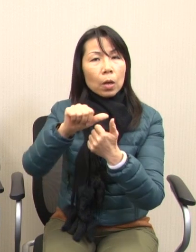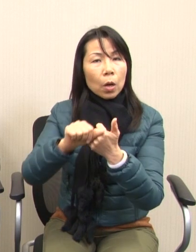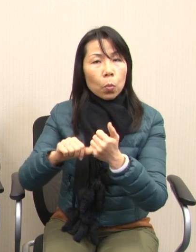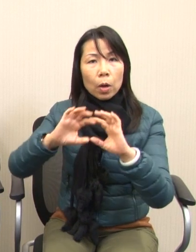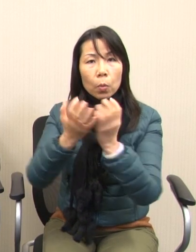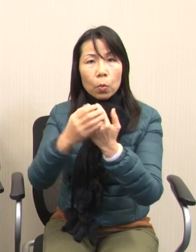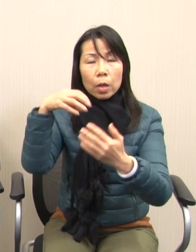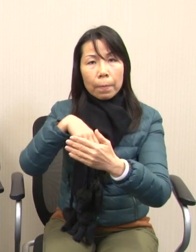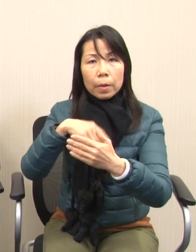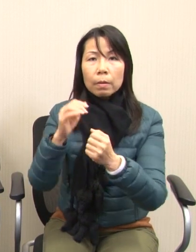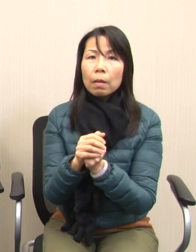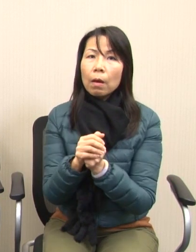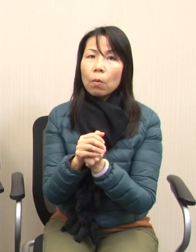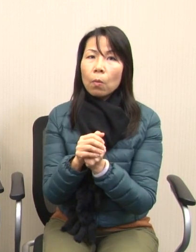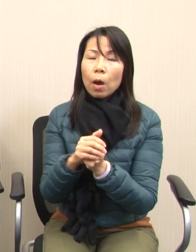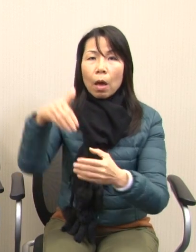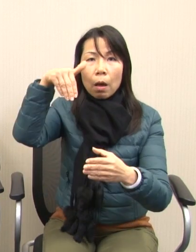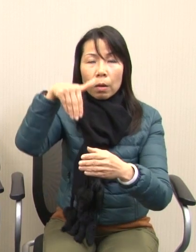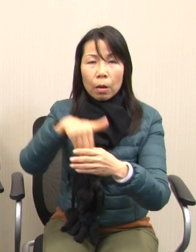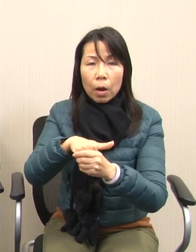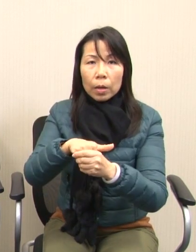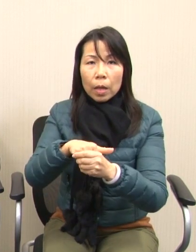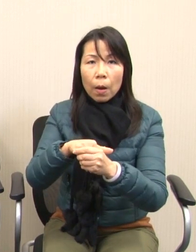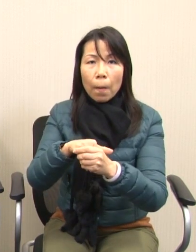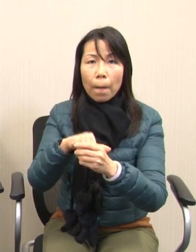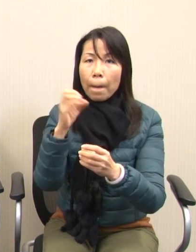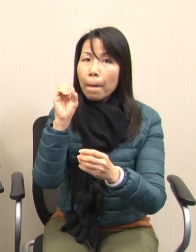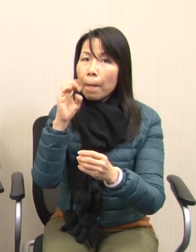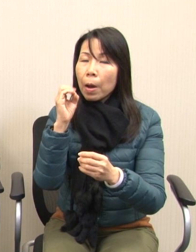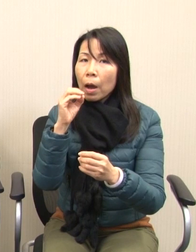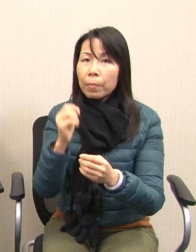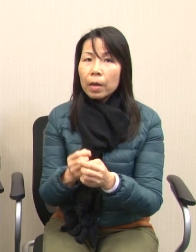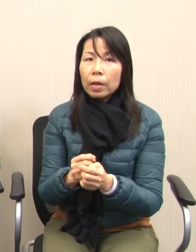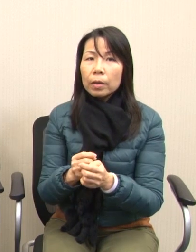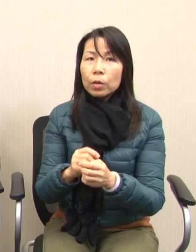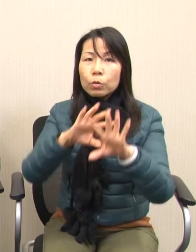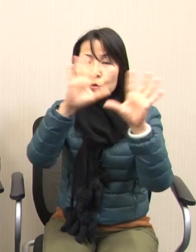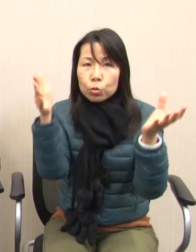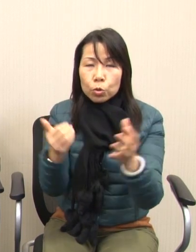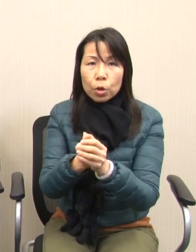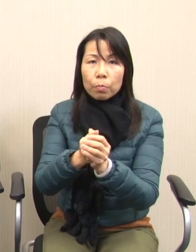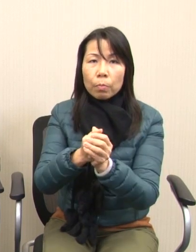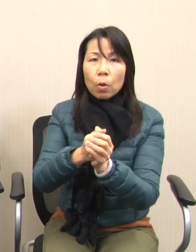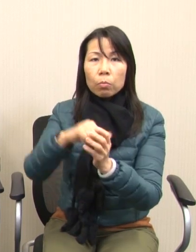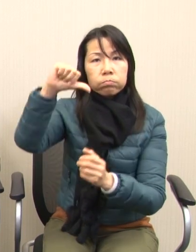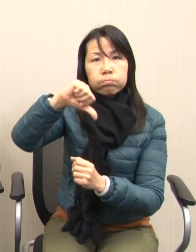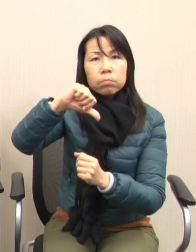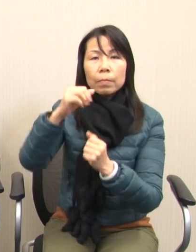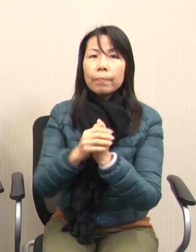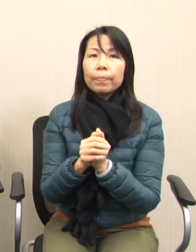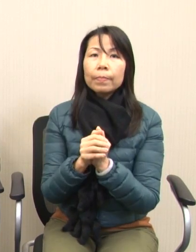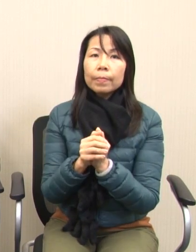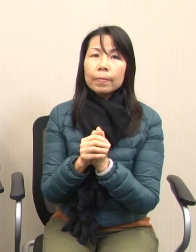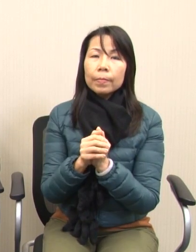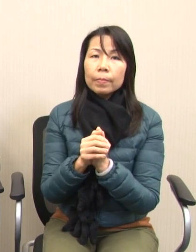咧，話投白票嘅人咧，全部都輸曬，我唔知道有冇份啦。 我輸咗啦，撲曬街啦。 好簡單，好簡單嗱，咁